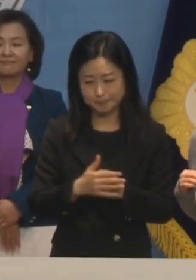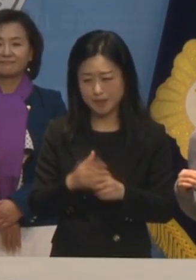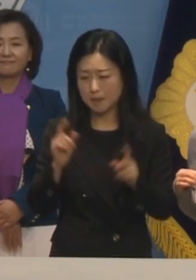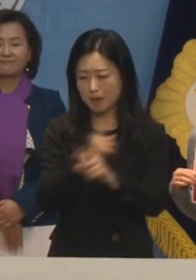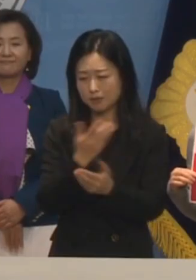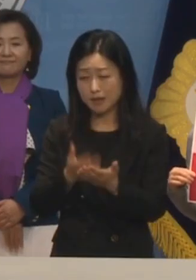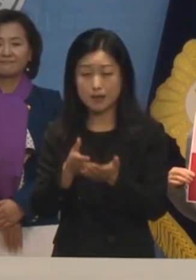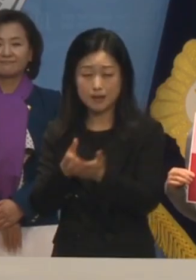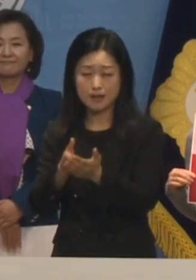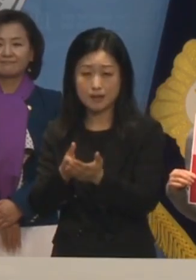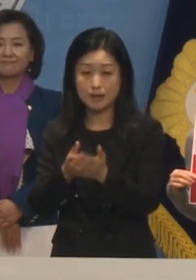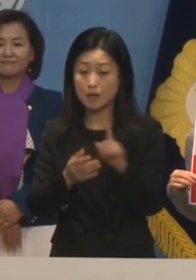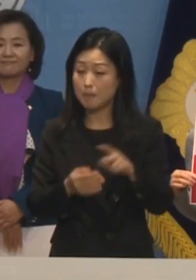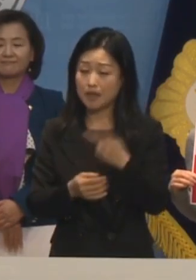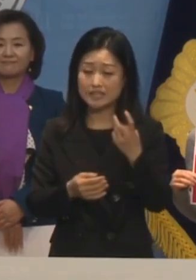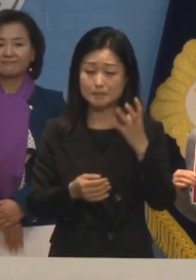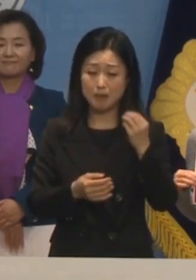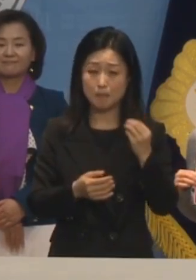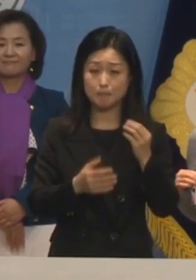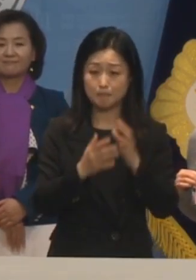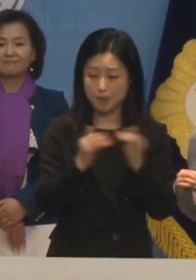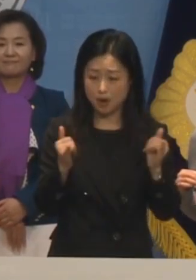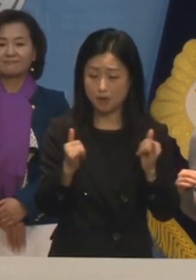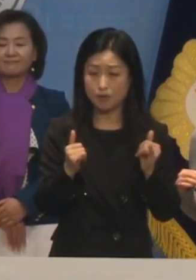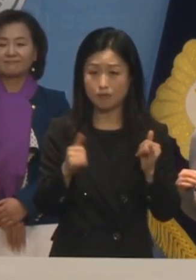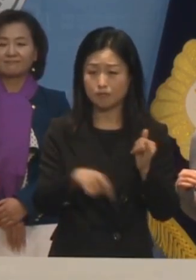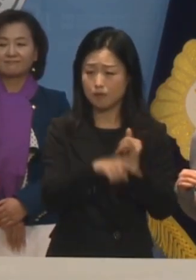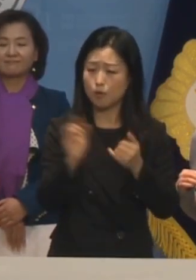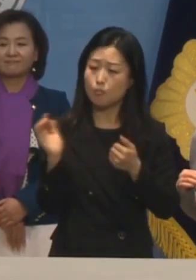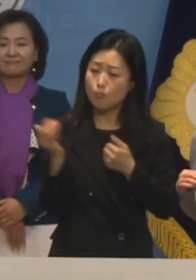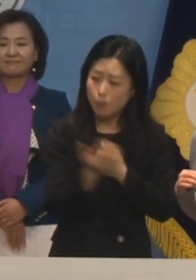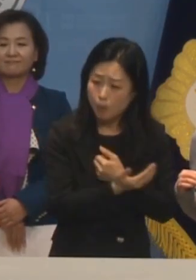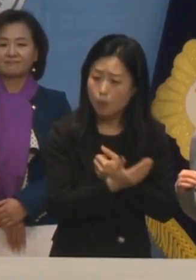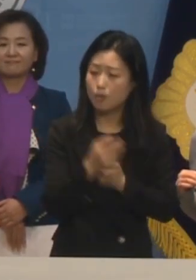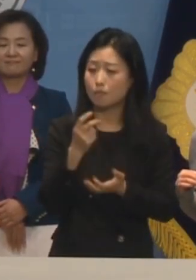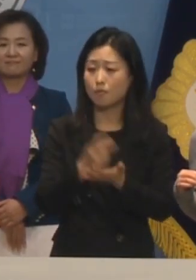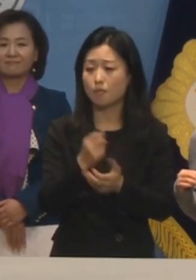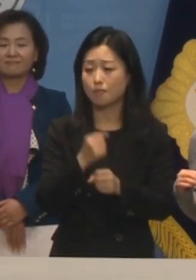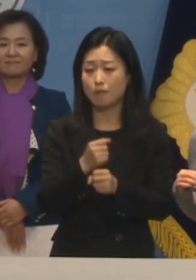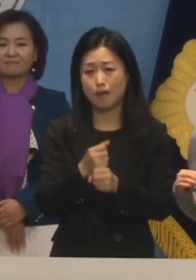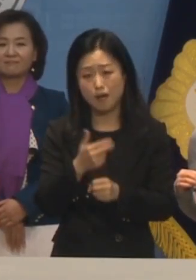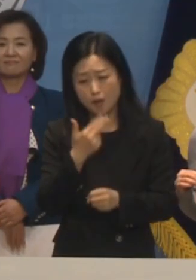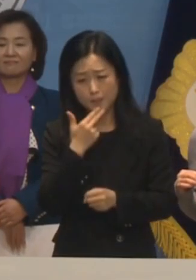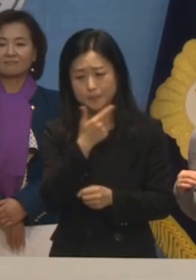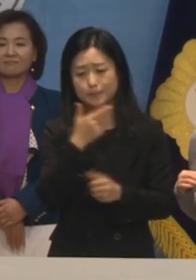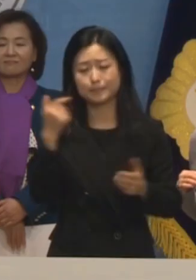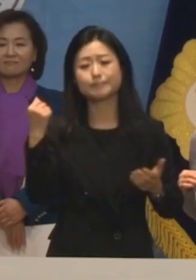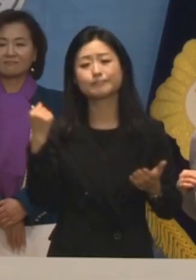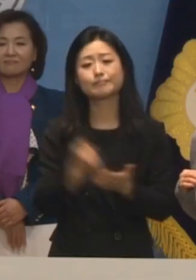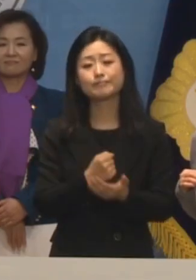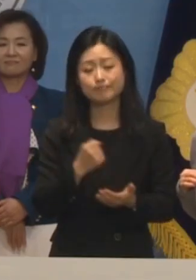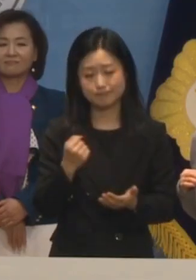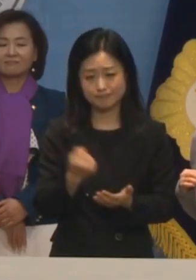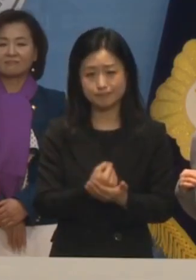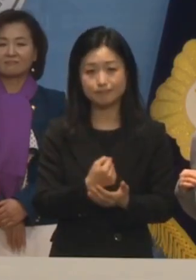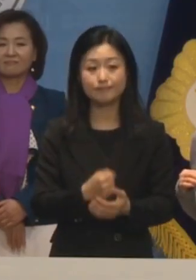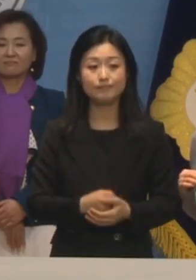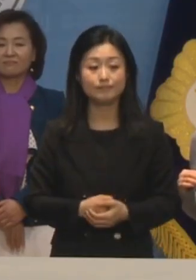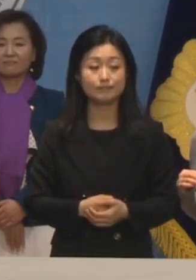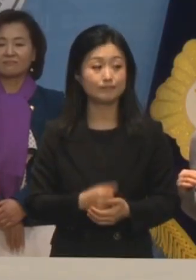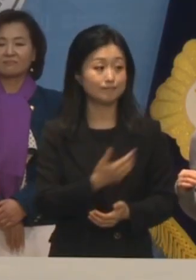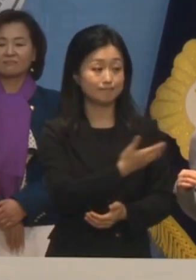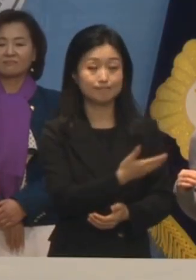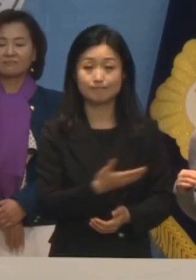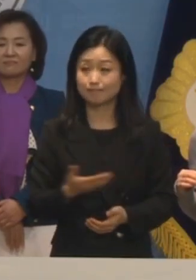120만 명이나 되는 돌봄 노동자에 대해 최소한의 보호해주는 법조차 없는 것이 안타까워 본